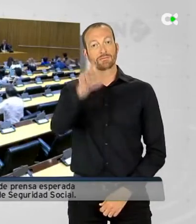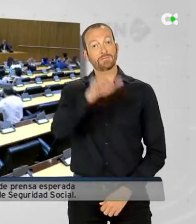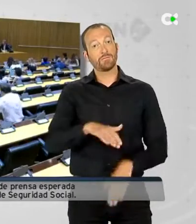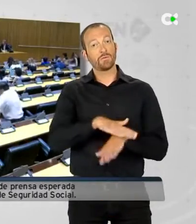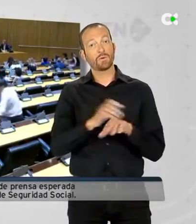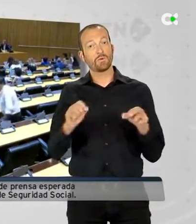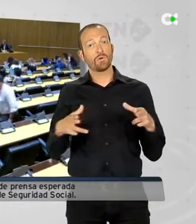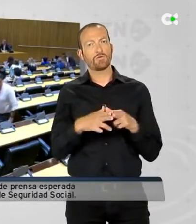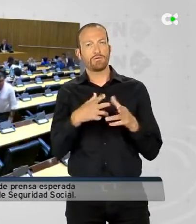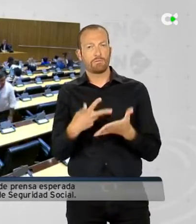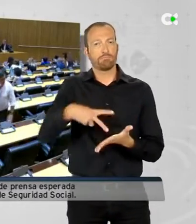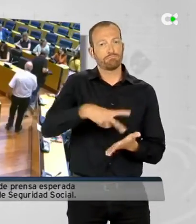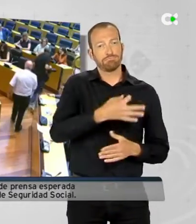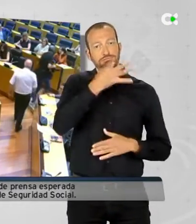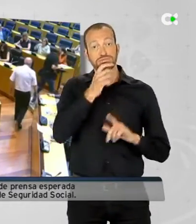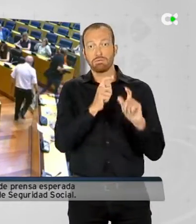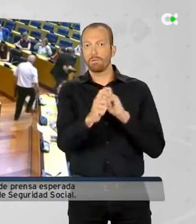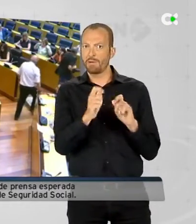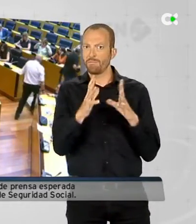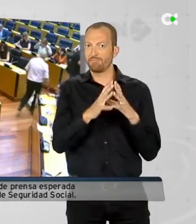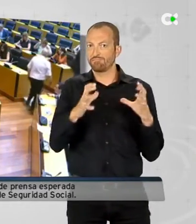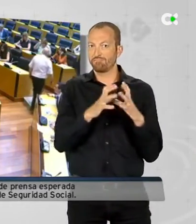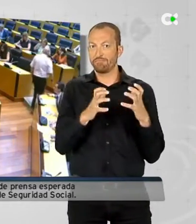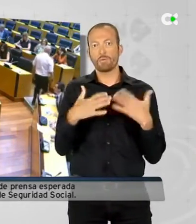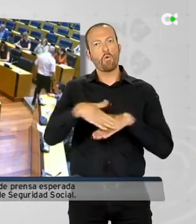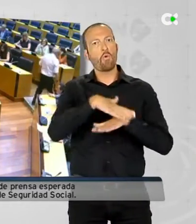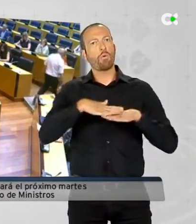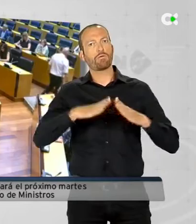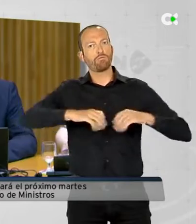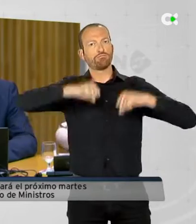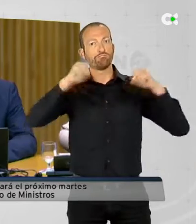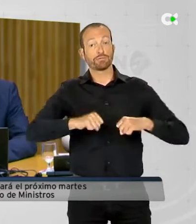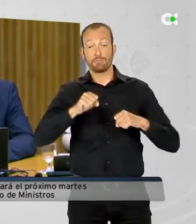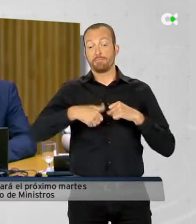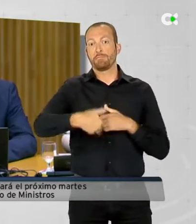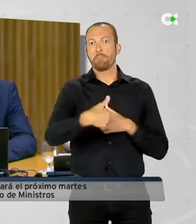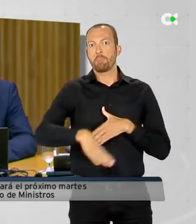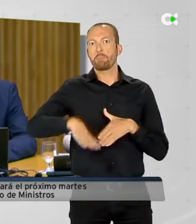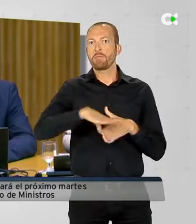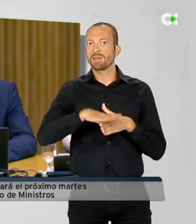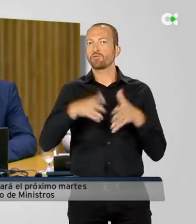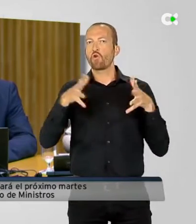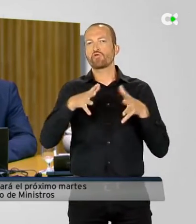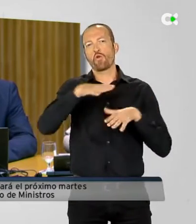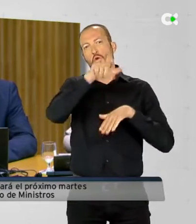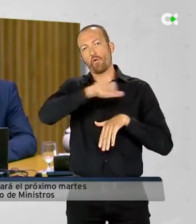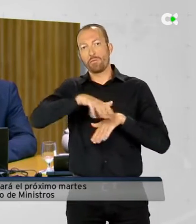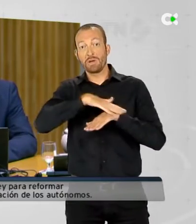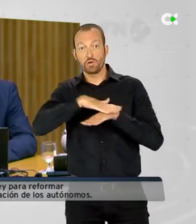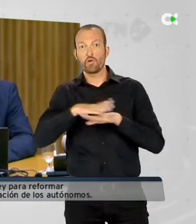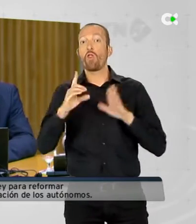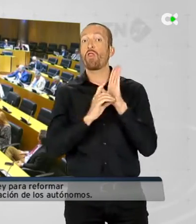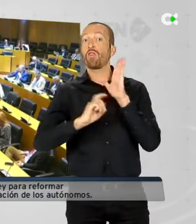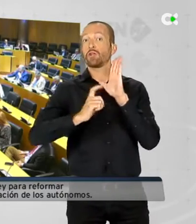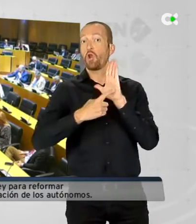Era una rueda de prensa esperada, la del ministro de Seguridad Social. El gobierno aprobará el próximo martes en Consejo de Ministros el